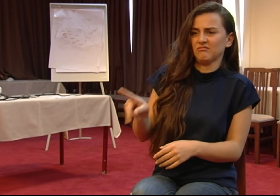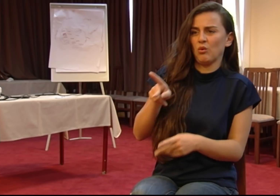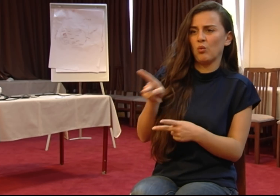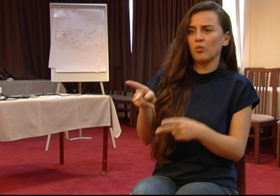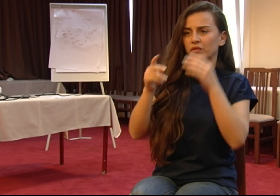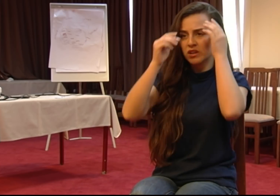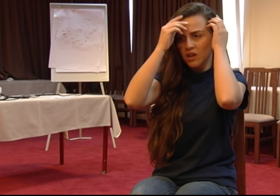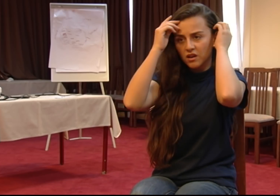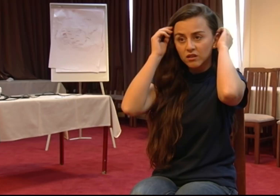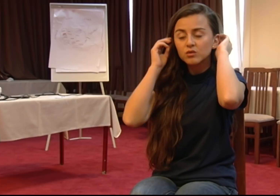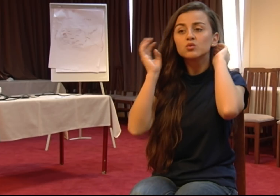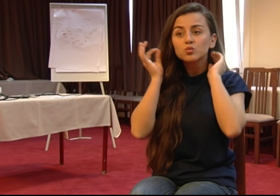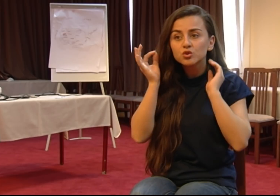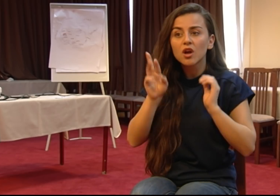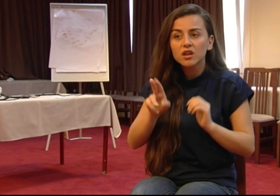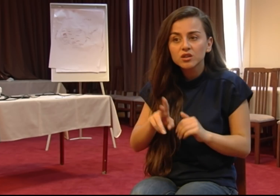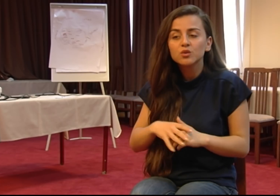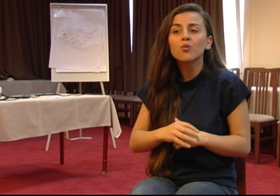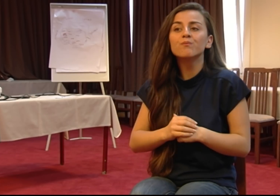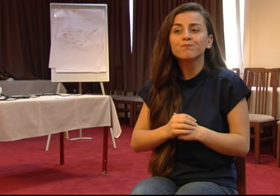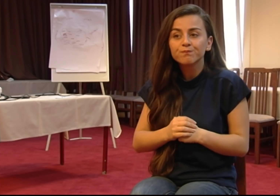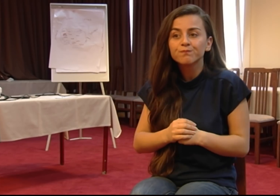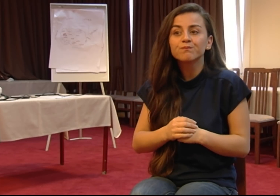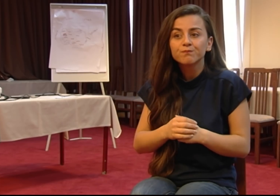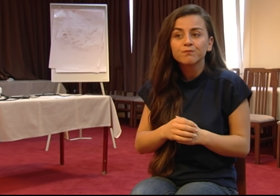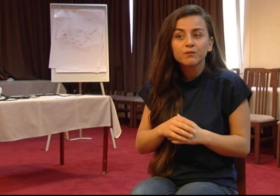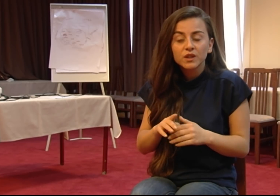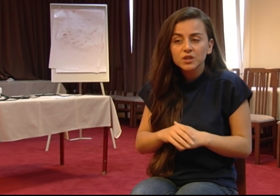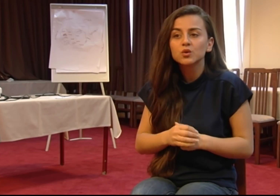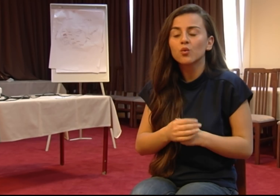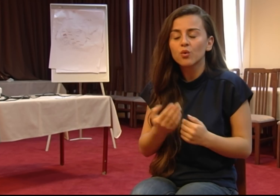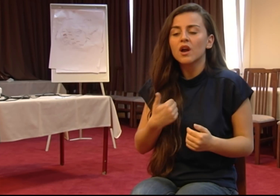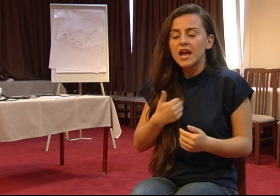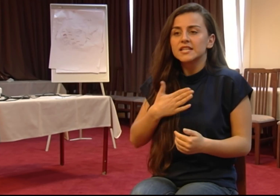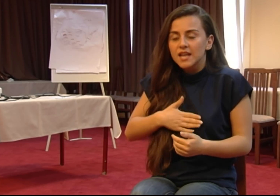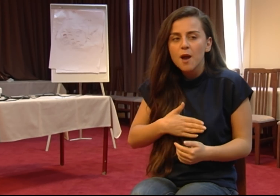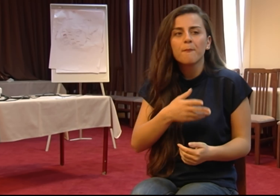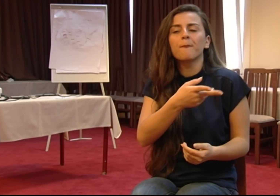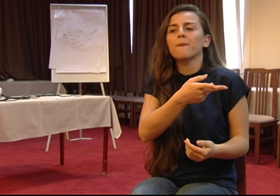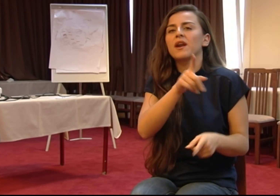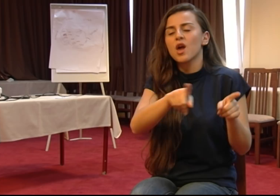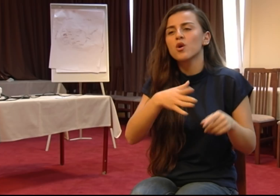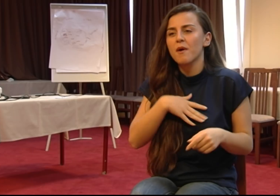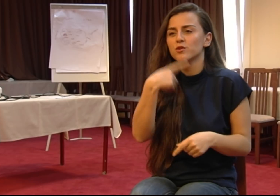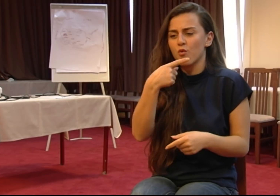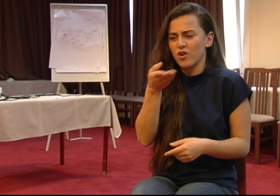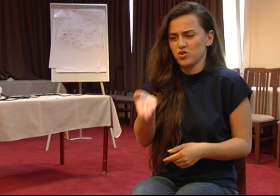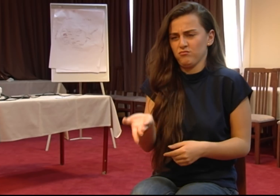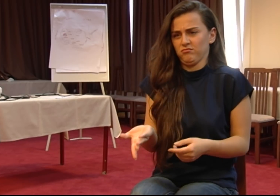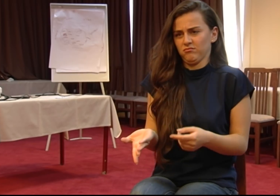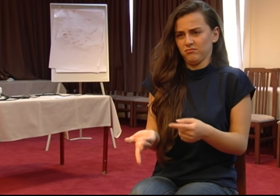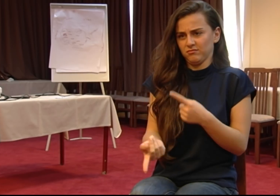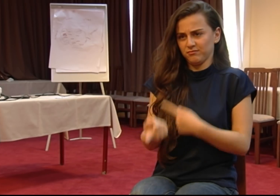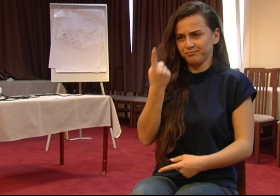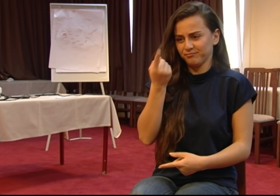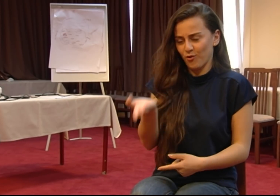се што ни е потребно. Ни ја прави земјата плодна да раѓа храна и ни дава се. И јас сакам глувите да ја разберат оваа суштина, дека без